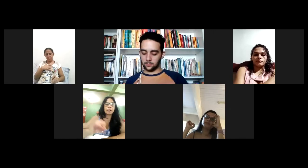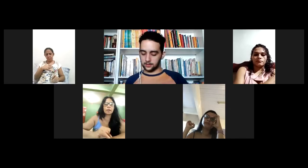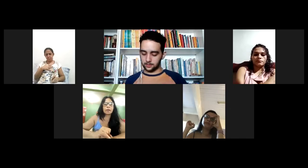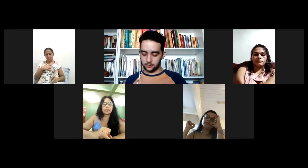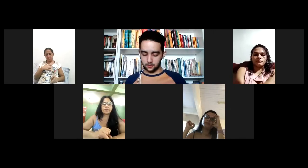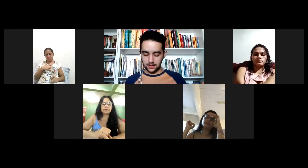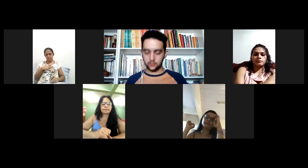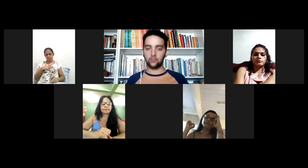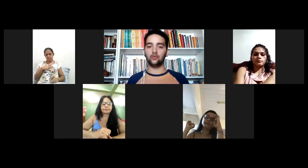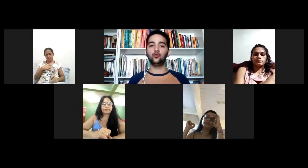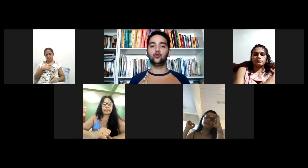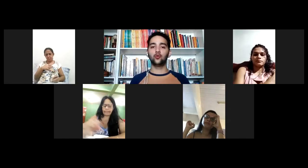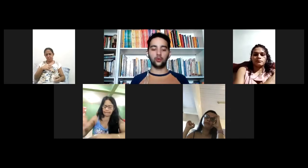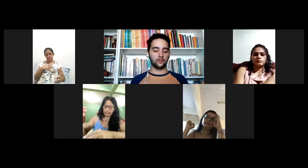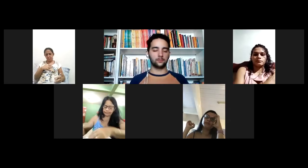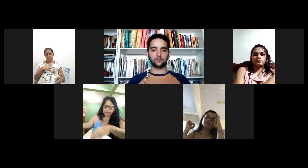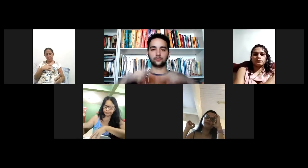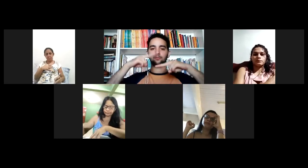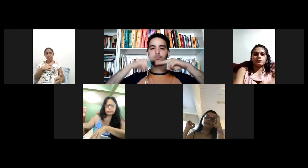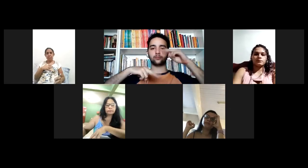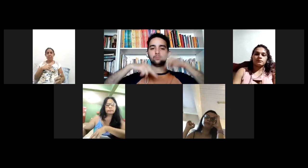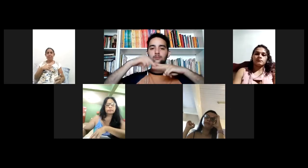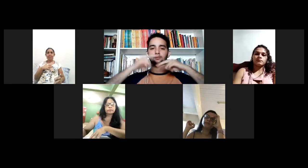Fevereiro, março, abril, maio, junho.